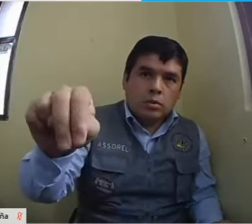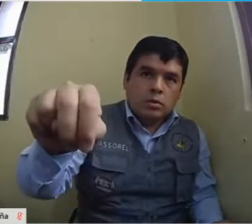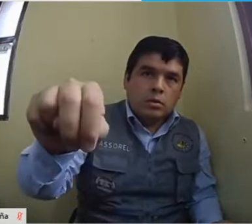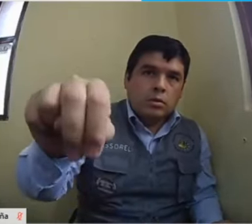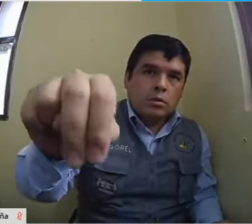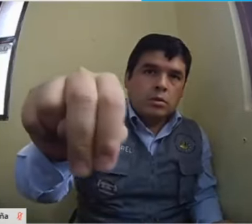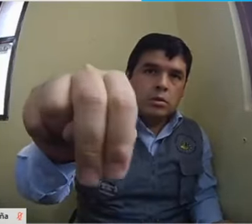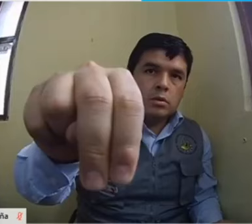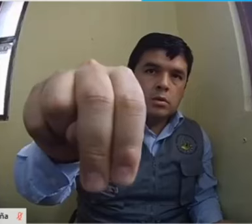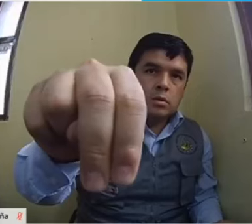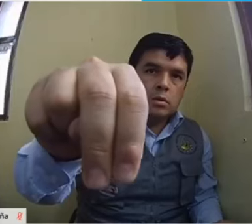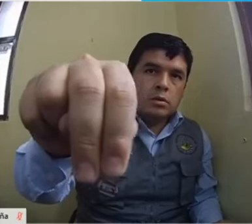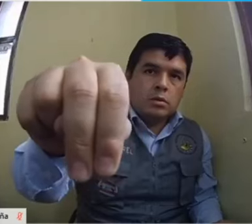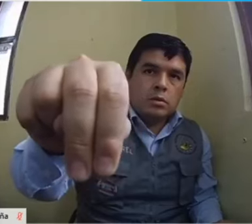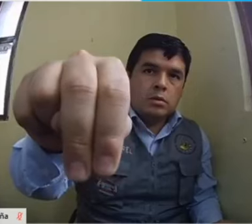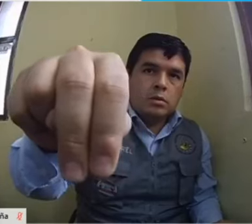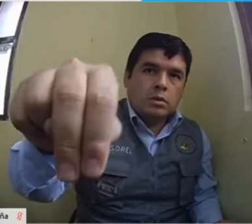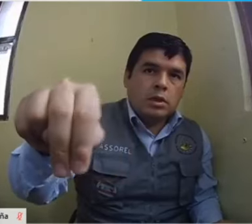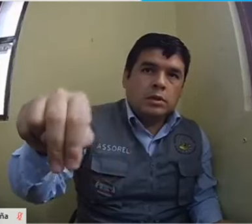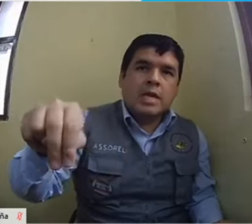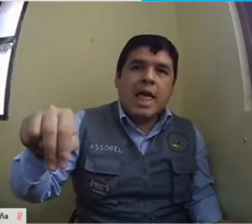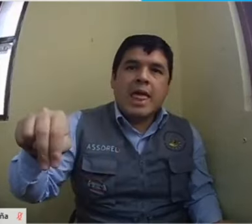igual para abajo, es la N. Esa es la N.